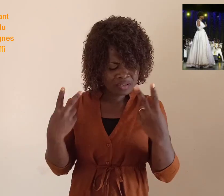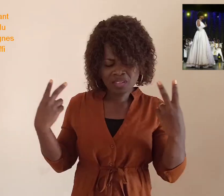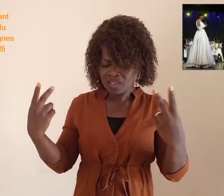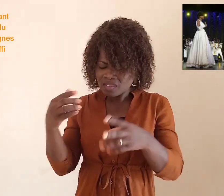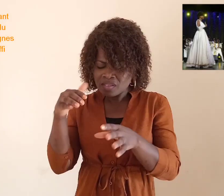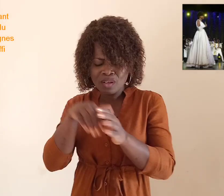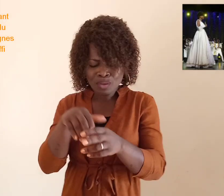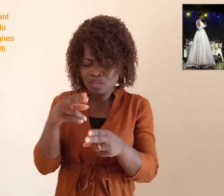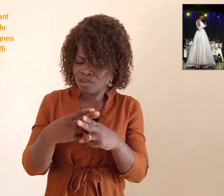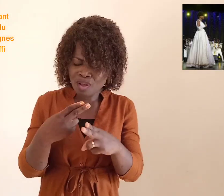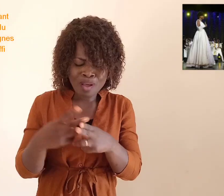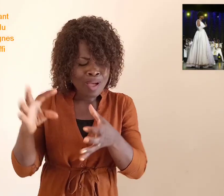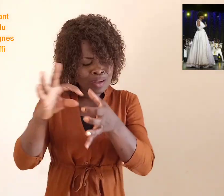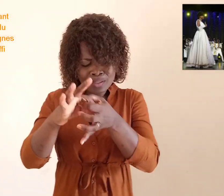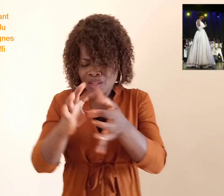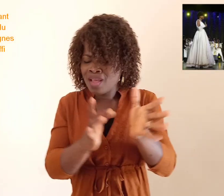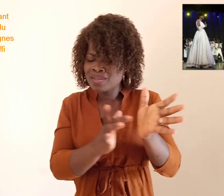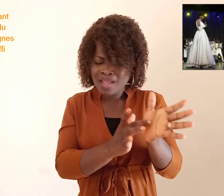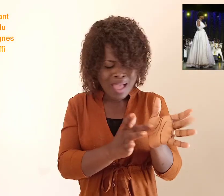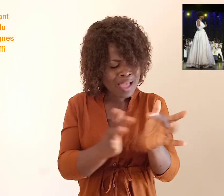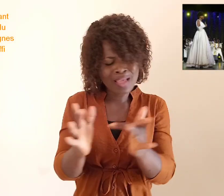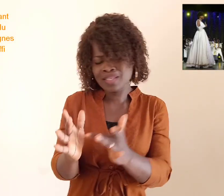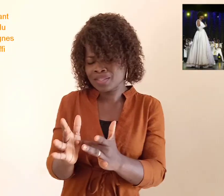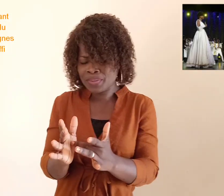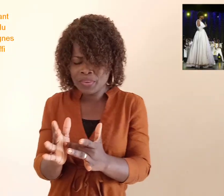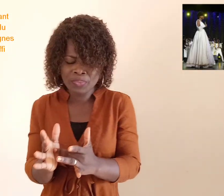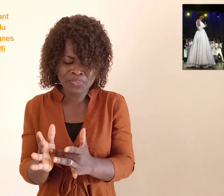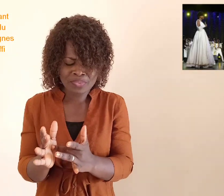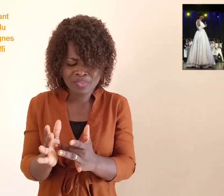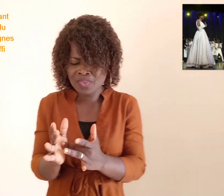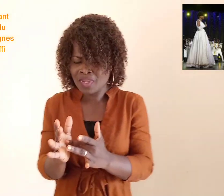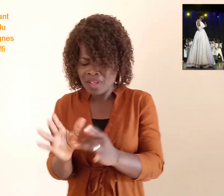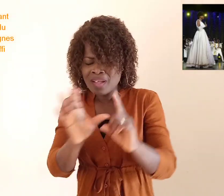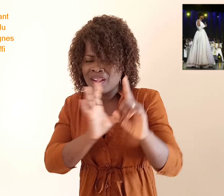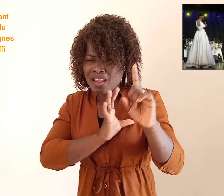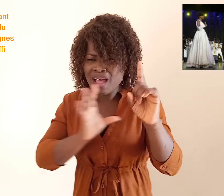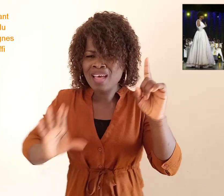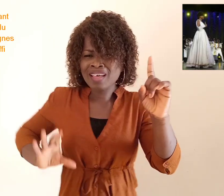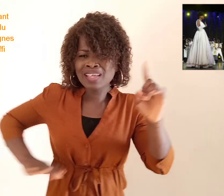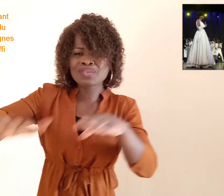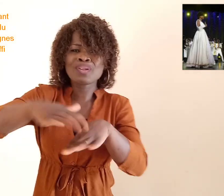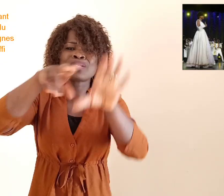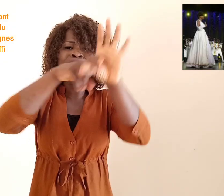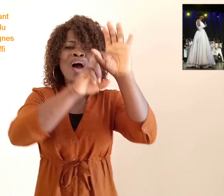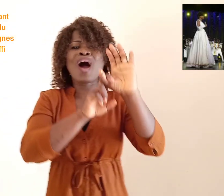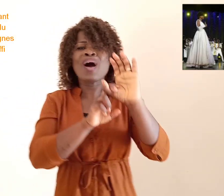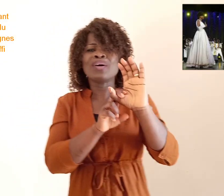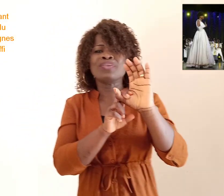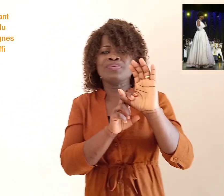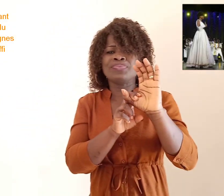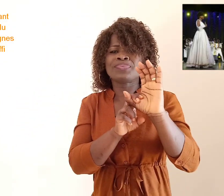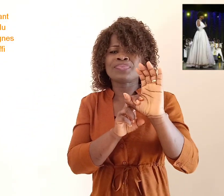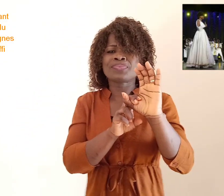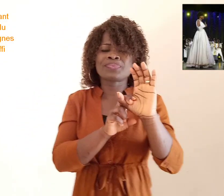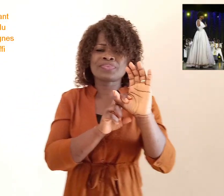victoire dans le nom de Jésus. La gris sur le Star